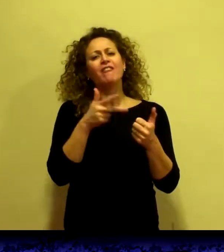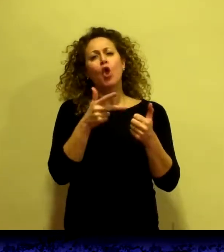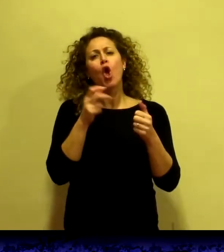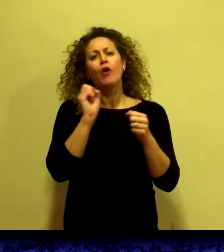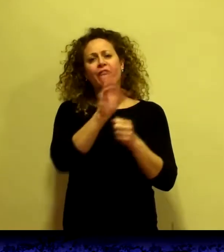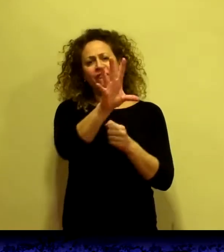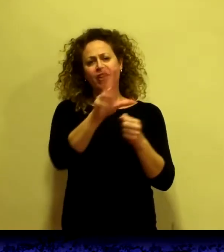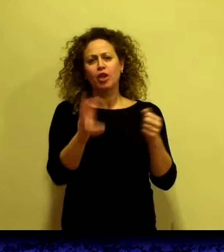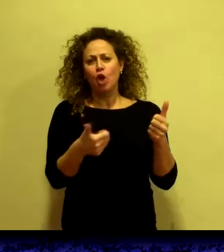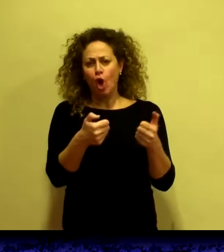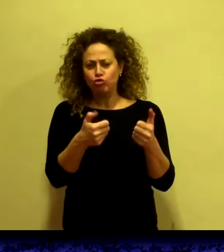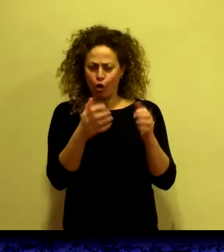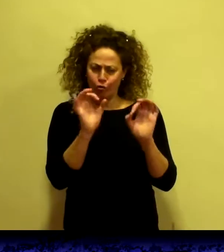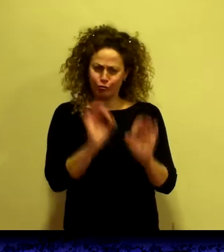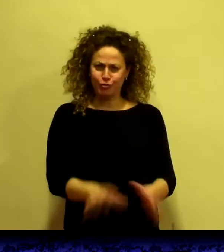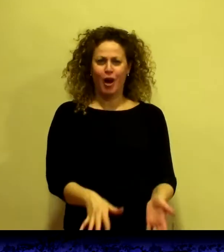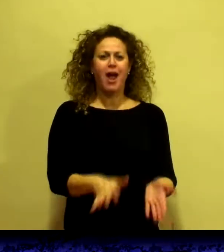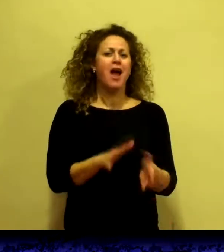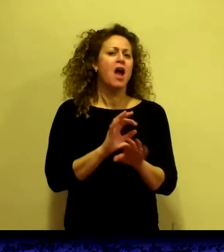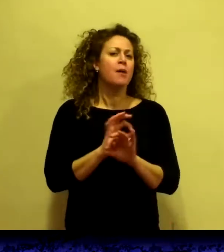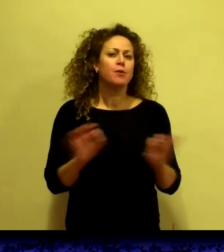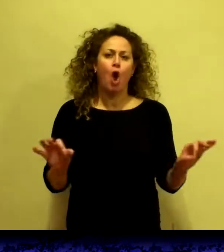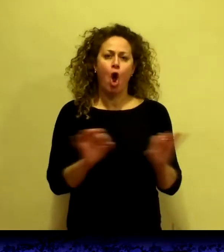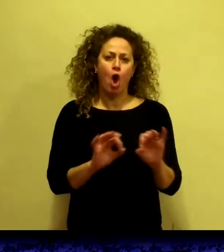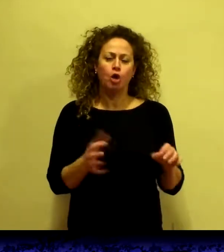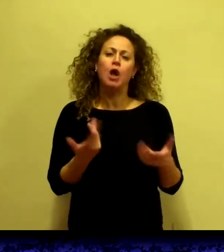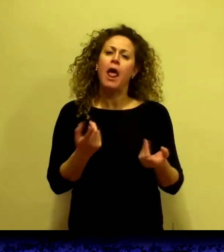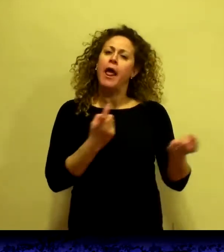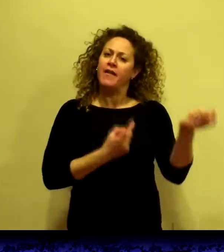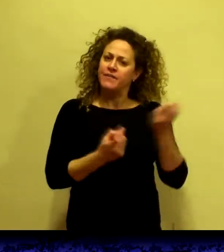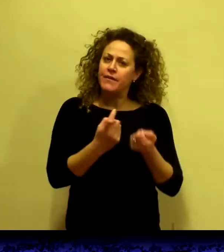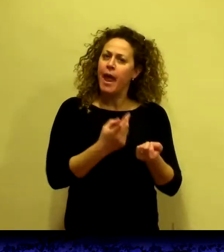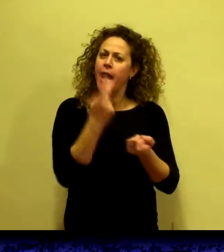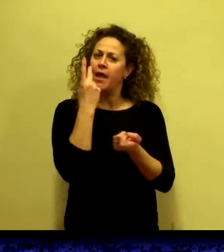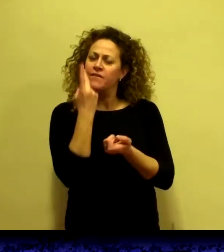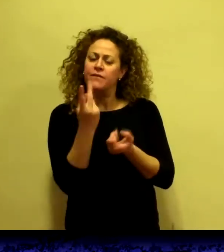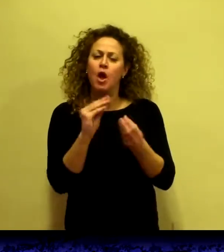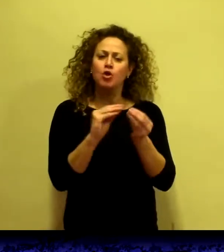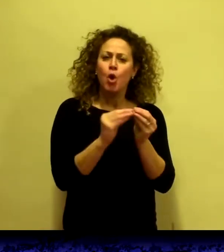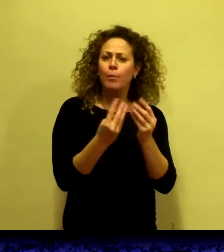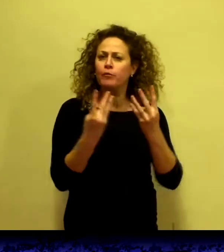sci. Lo sci c'è nel Wii Fit lo sci.